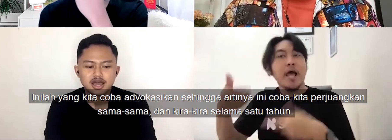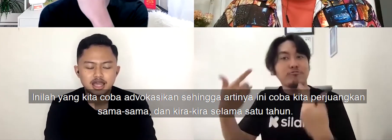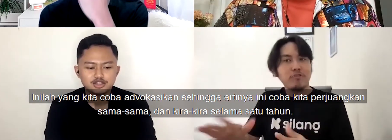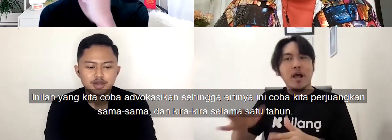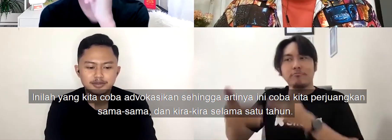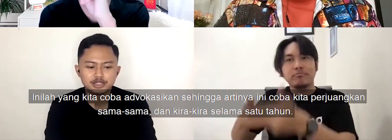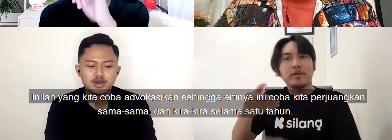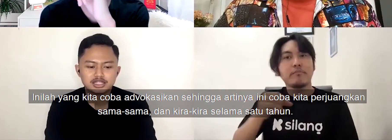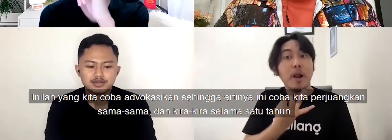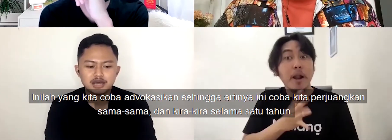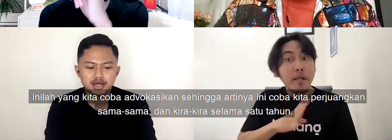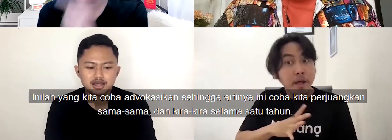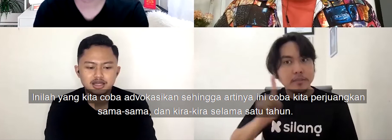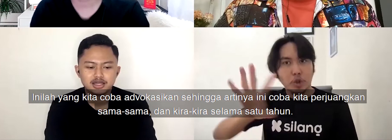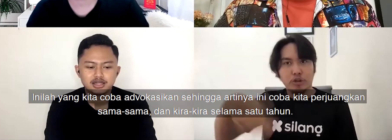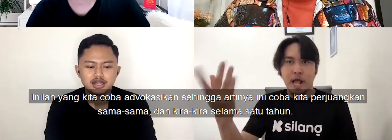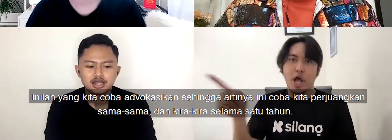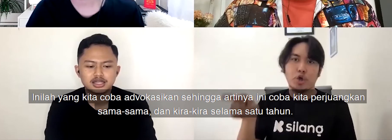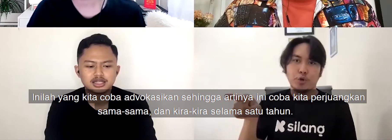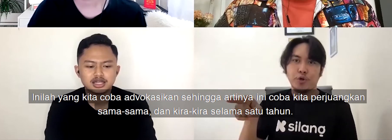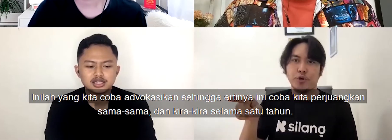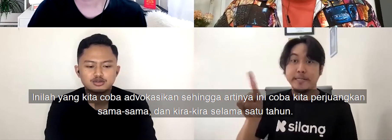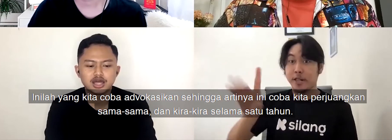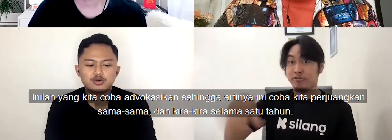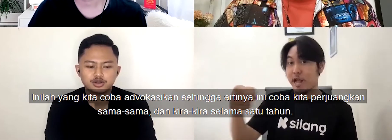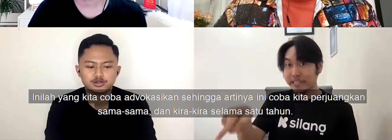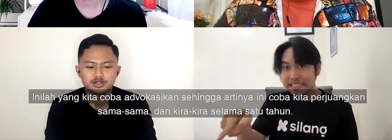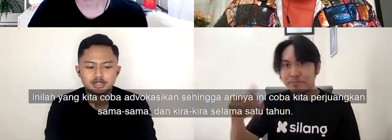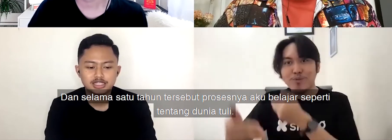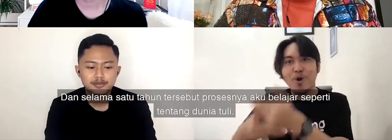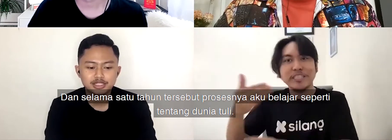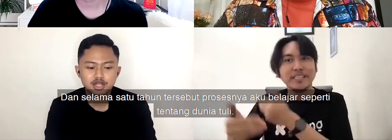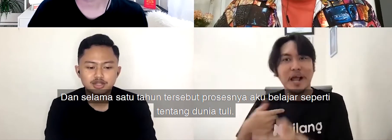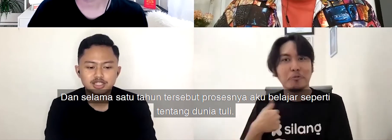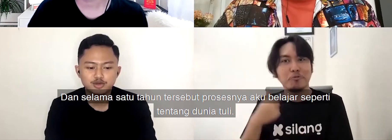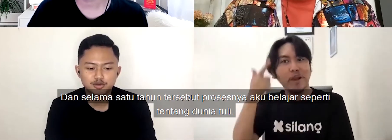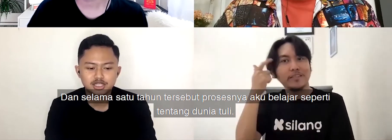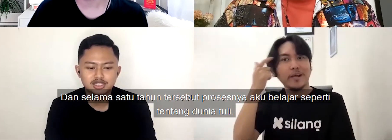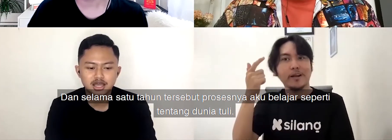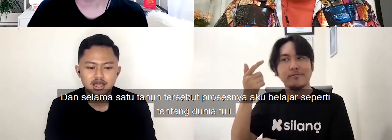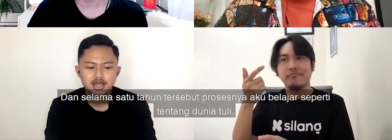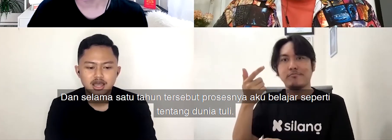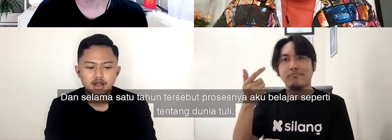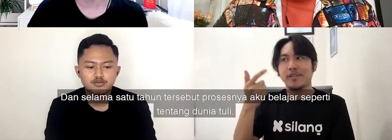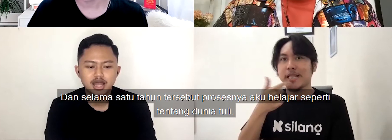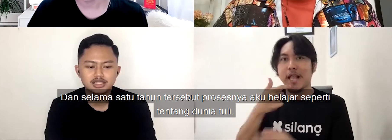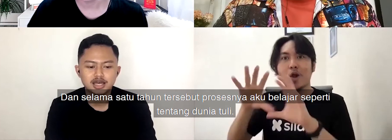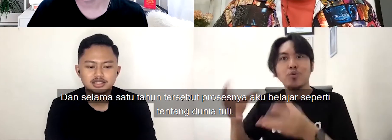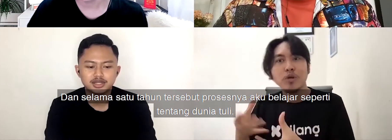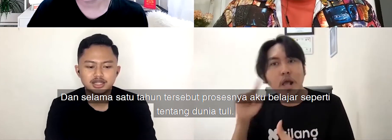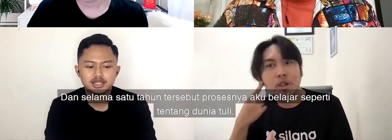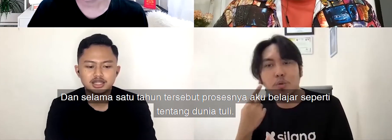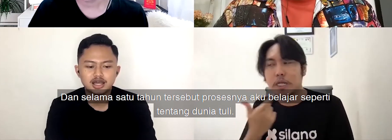ini coba kita perjuangkan sama-sama sekitar 1 tahun yang sama setelah tersebut prosesnya Aku